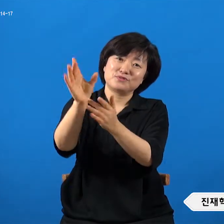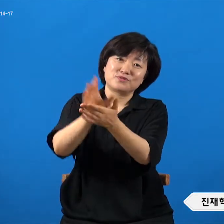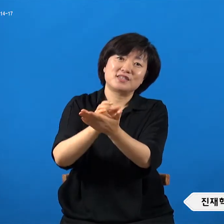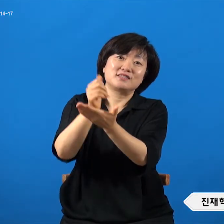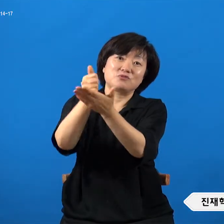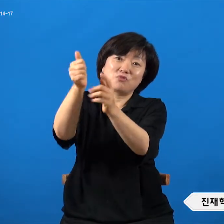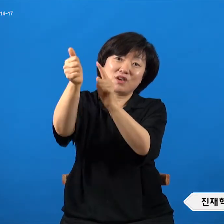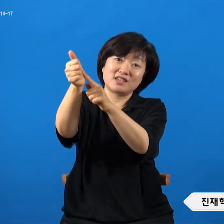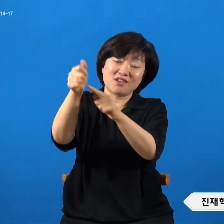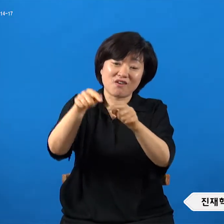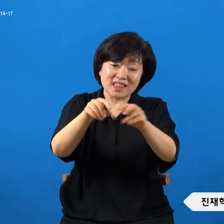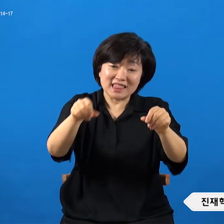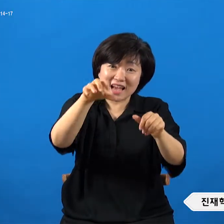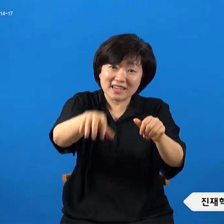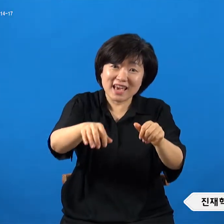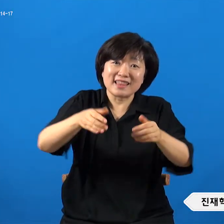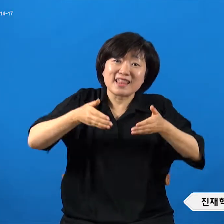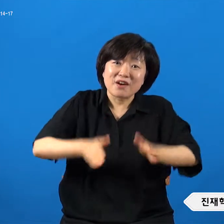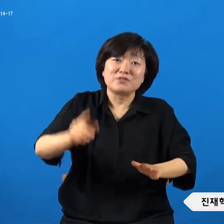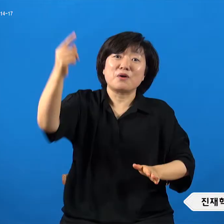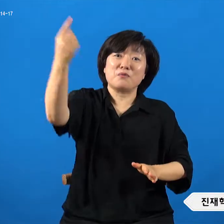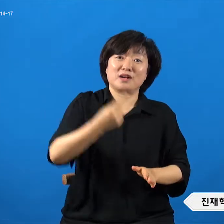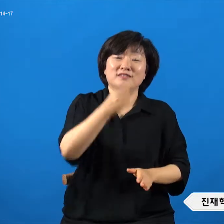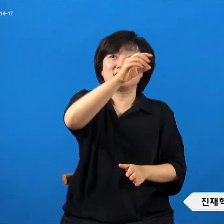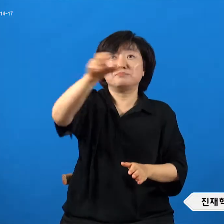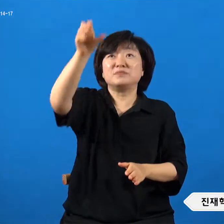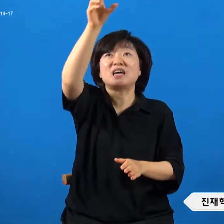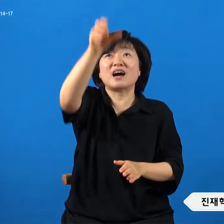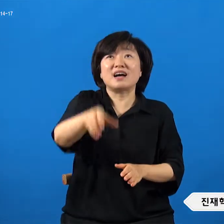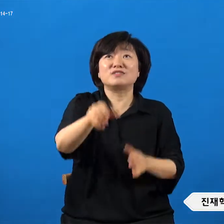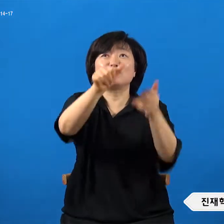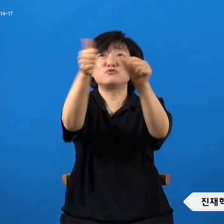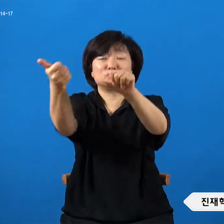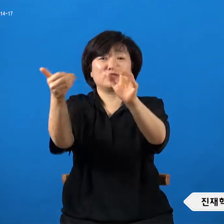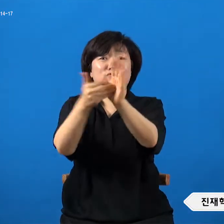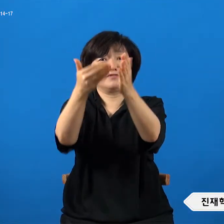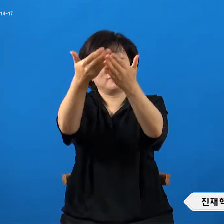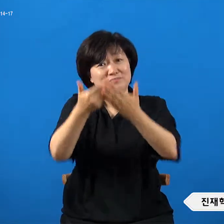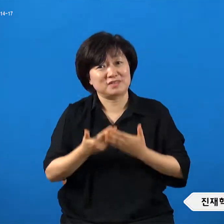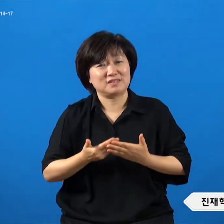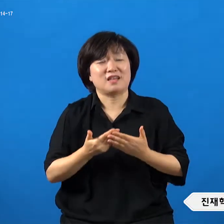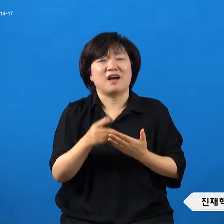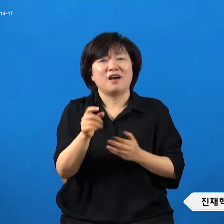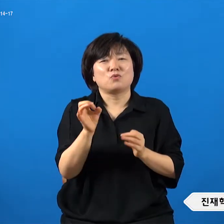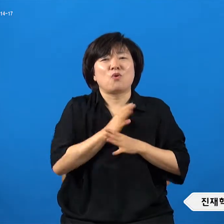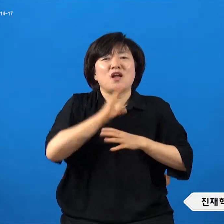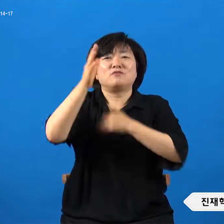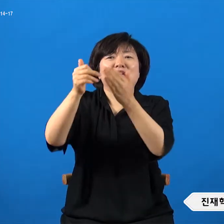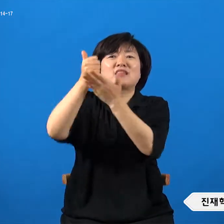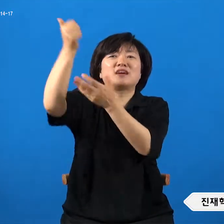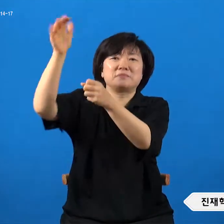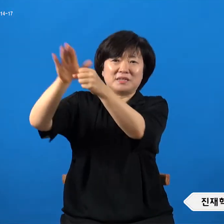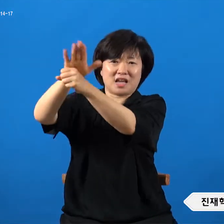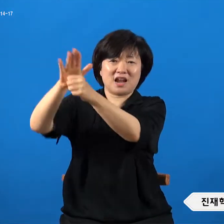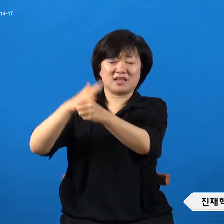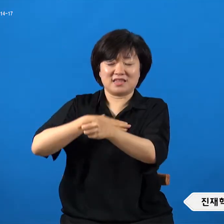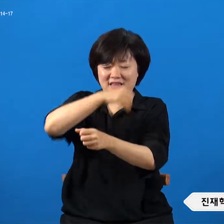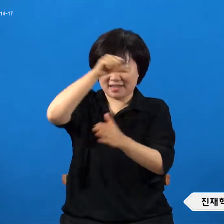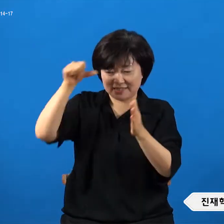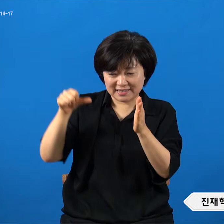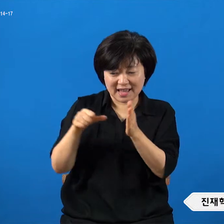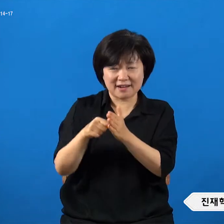예수 그리스도께서 이 땅에 오셨습니다. 십자가에 죽으셨습니다. 이 하나님의 놀라운 사랑이 내